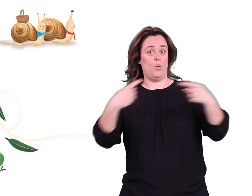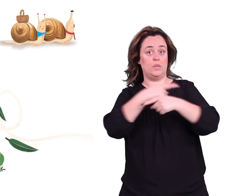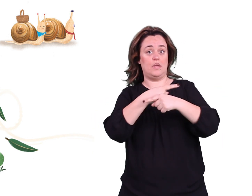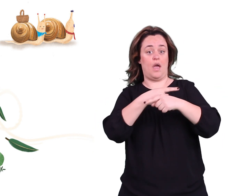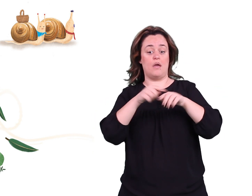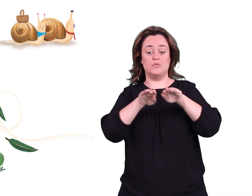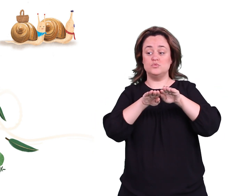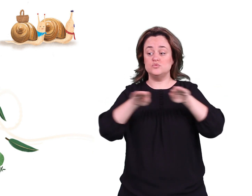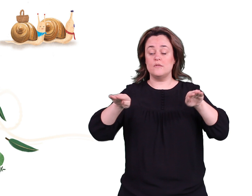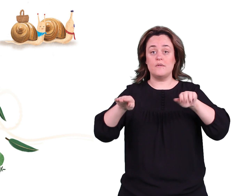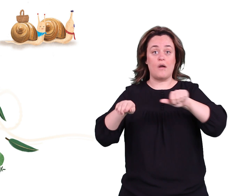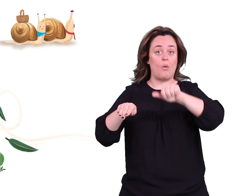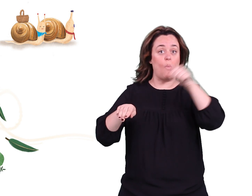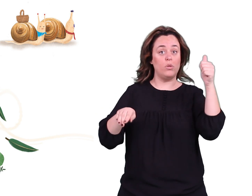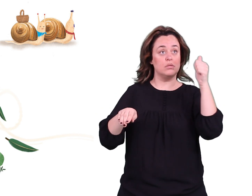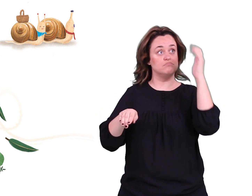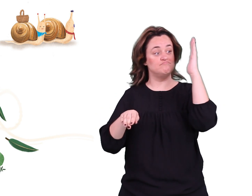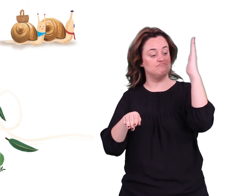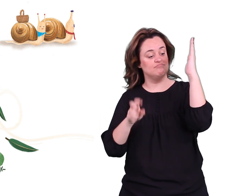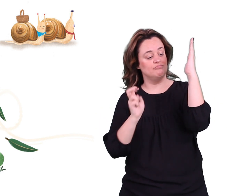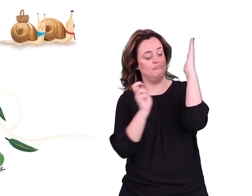Ou au contraire,